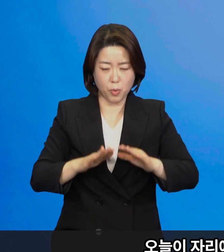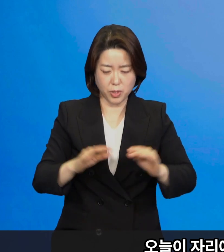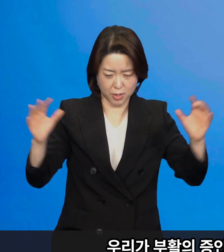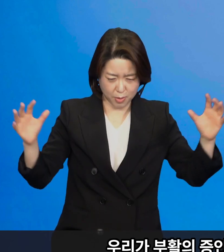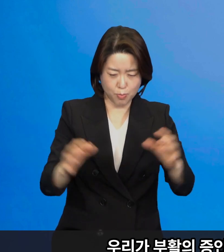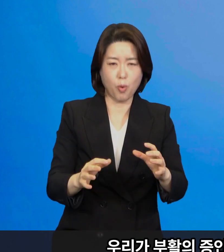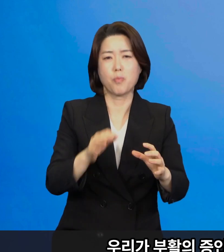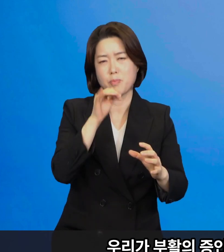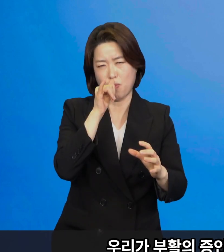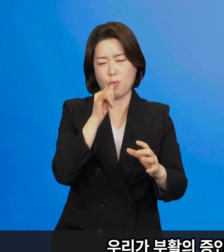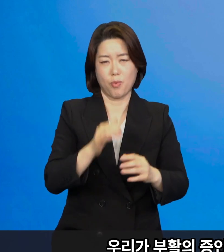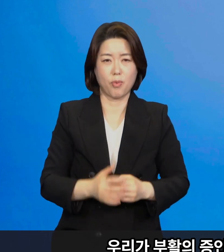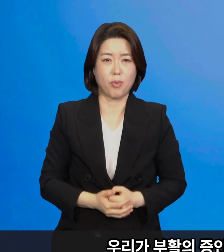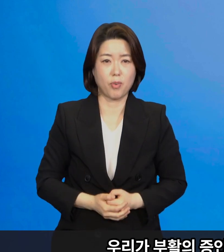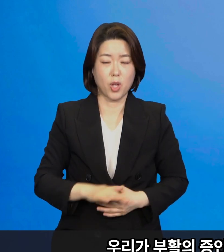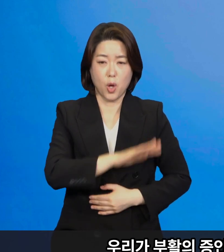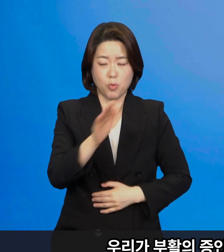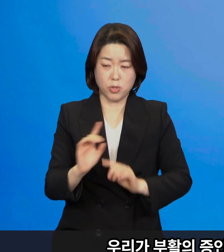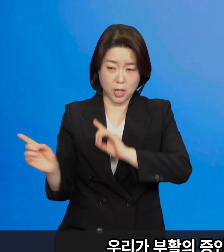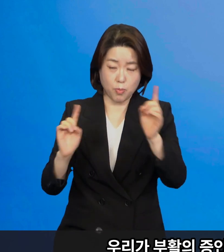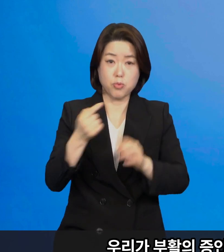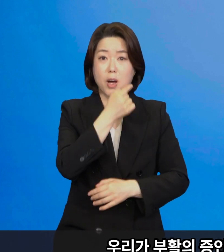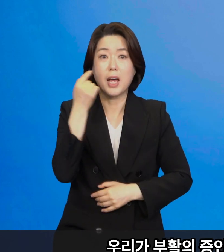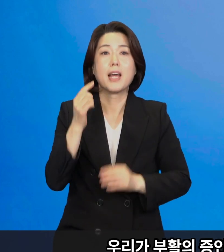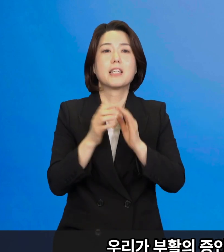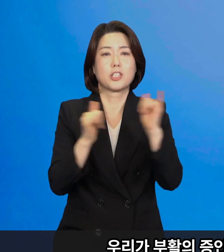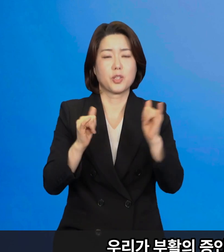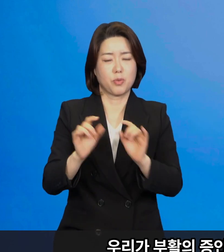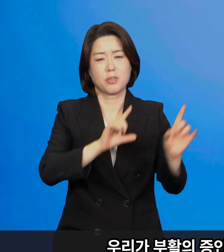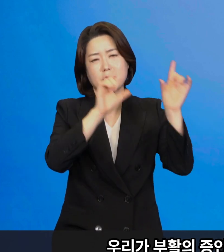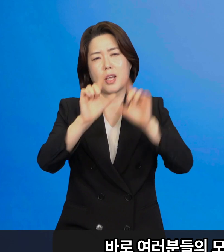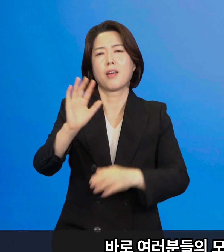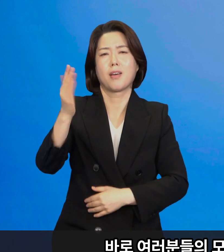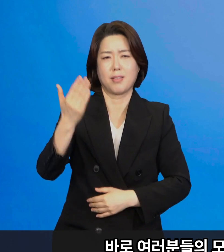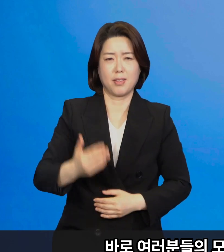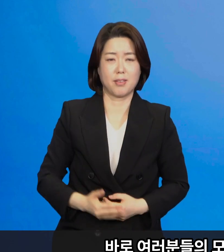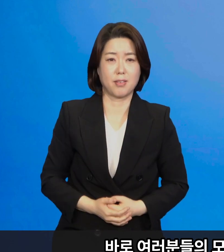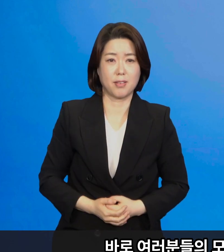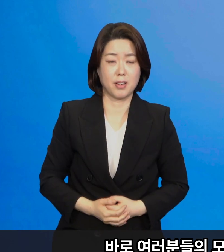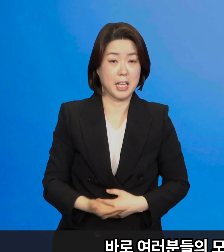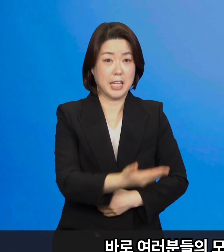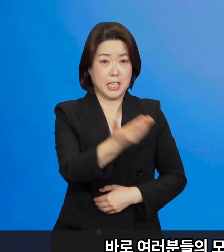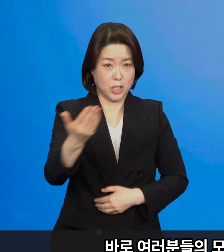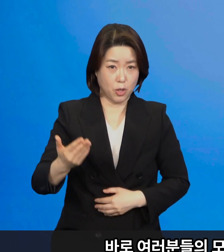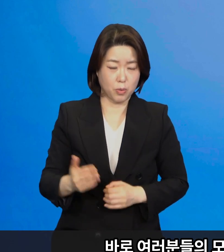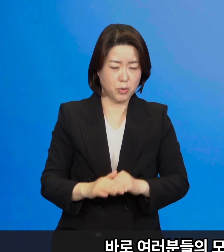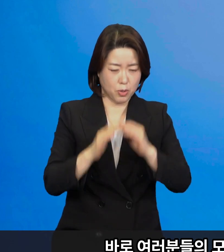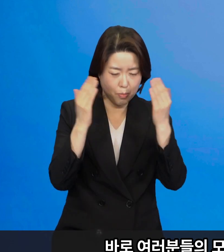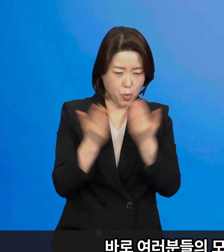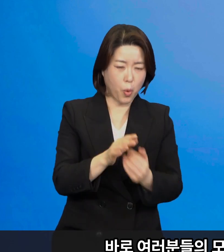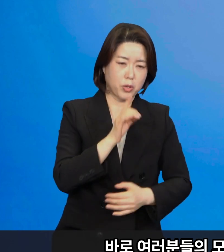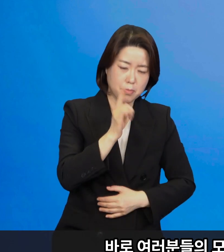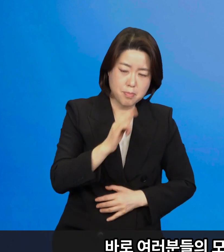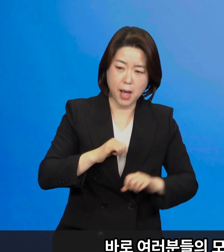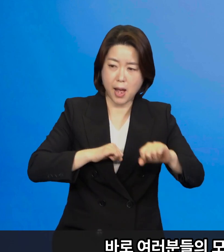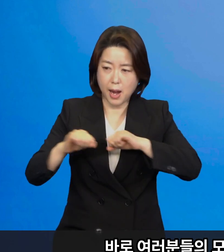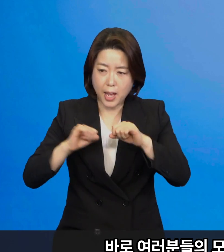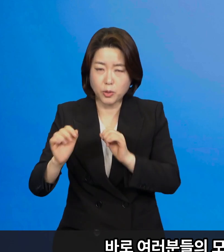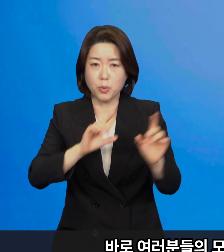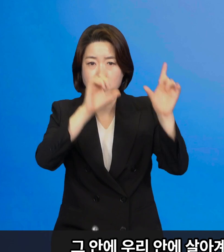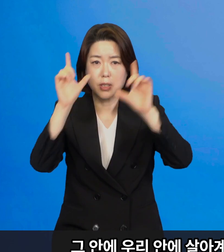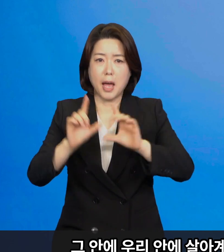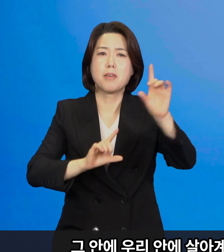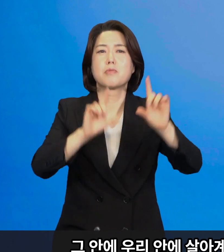모인 것입니다. 우리가 부활의 증인으로 살아가야 합니다. 바로 여러분들의 모든 말과 행동과